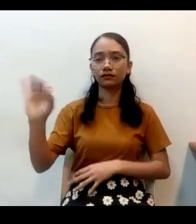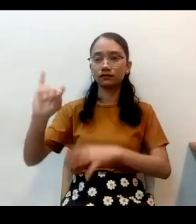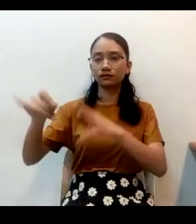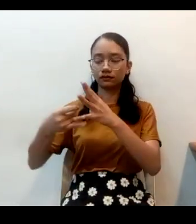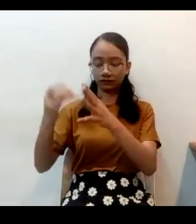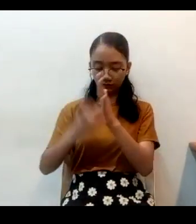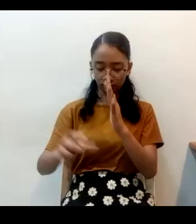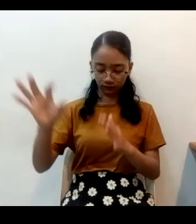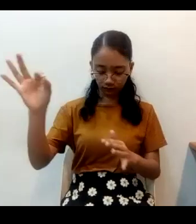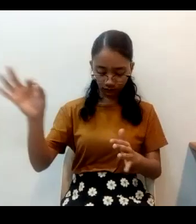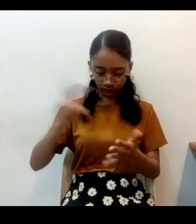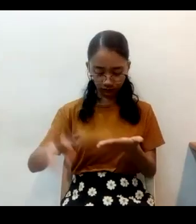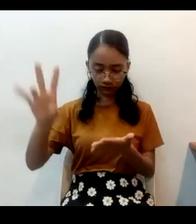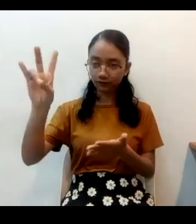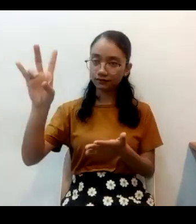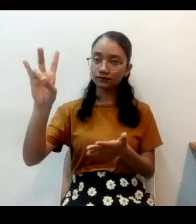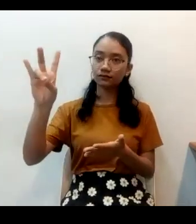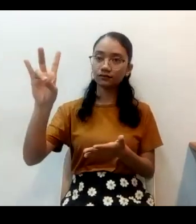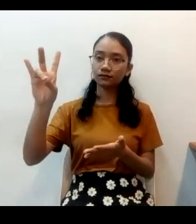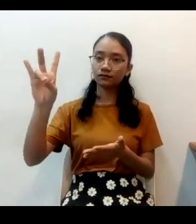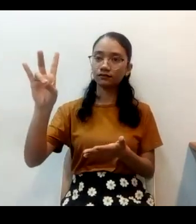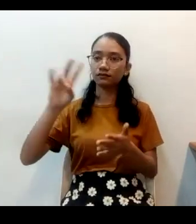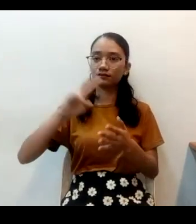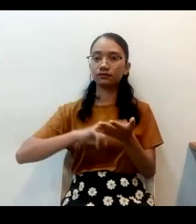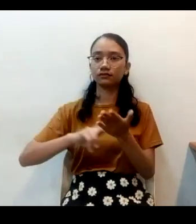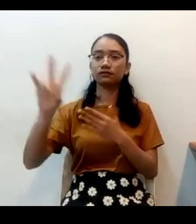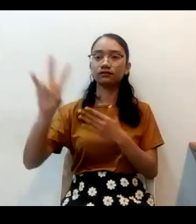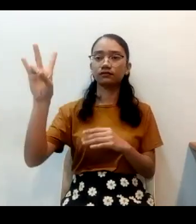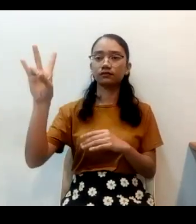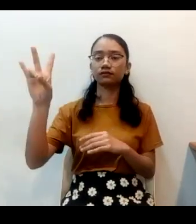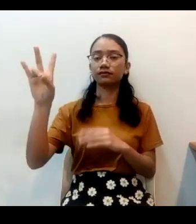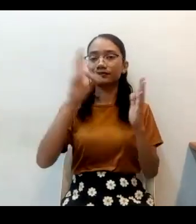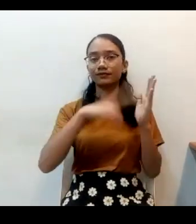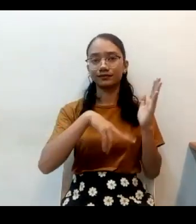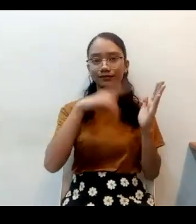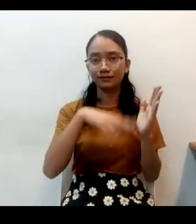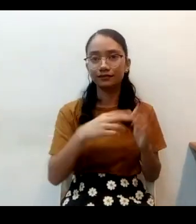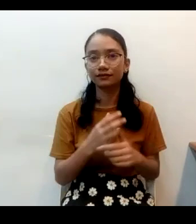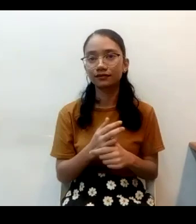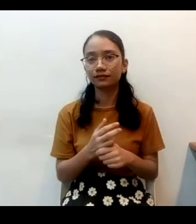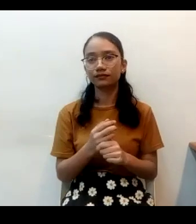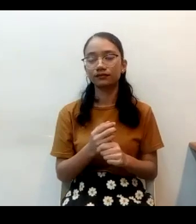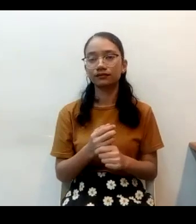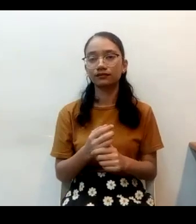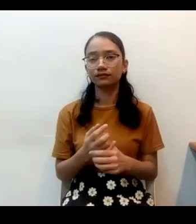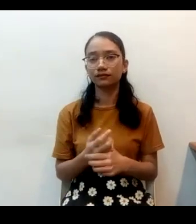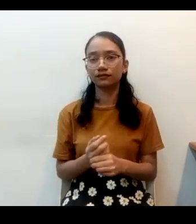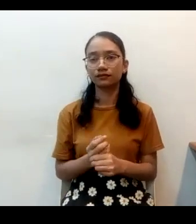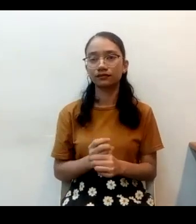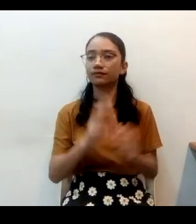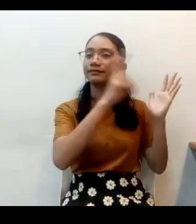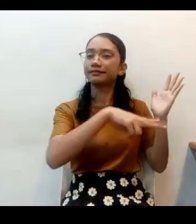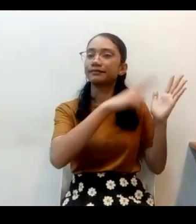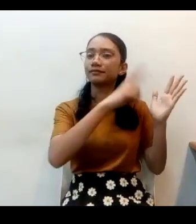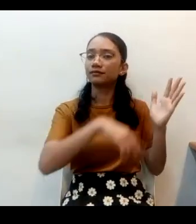Kapitulo 9, verse 7. sa talata 7. Basahin po natin ang sabay-sabay. Verse 7, 3,